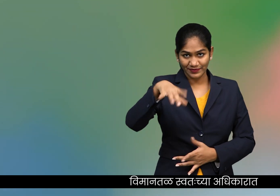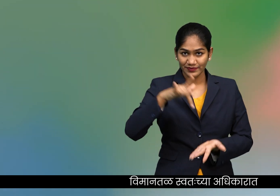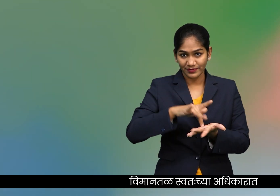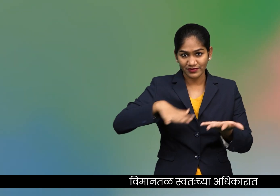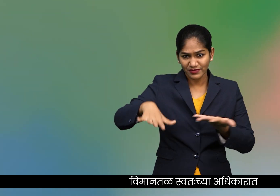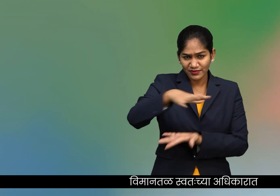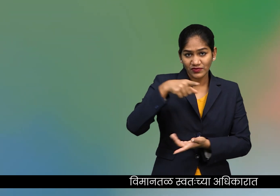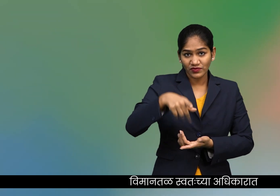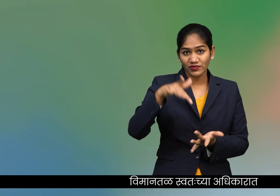विमानतळ स्वतःच्या अधिकारात